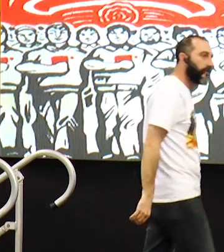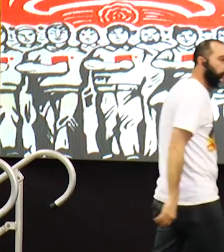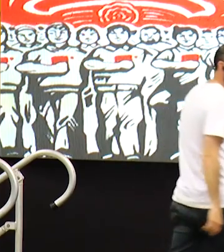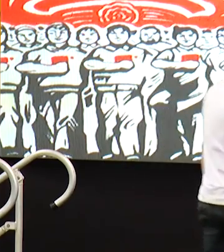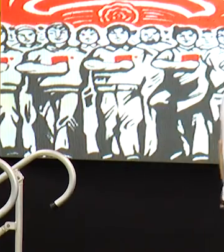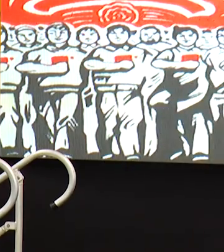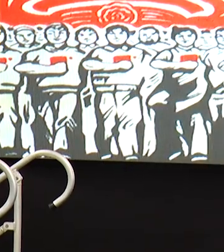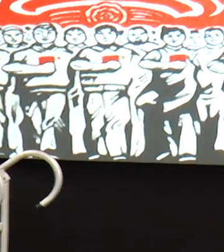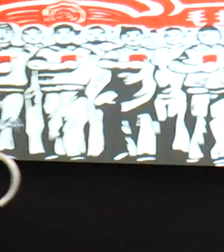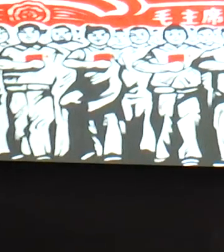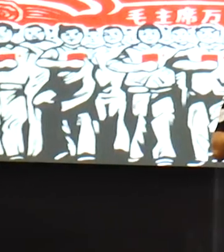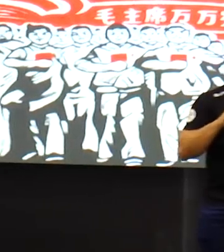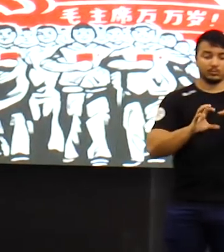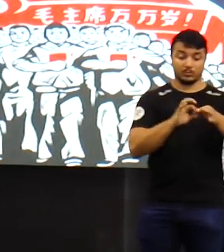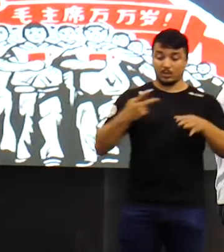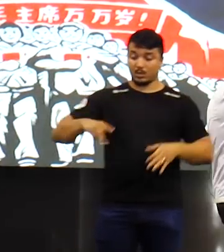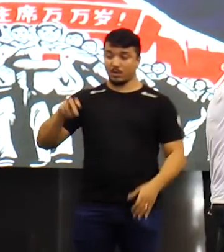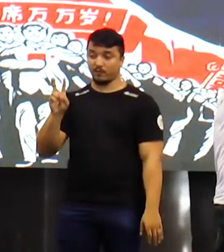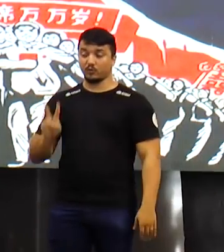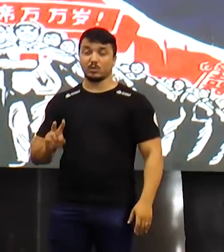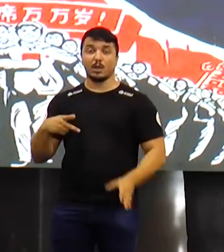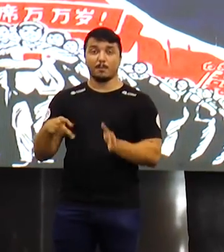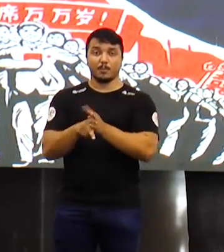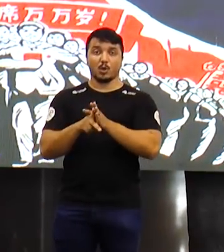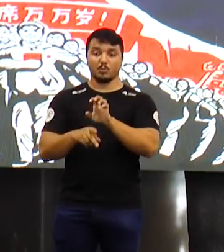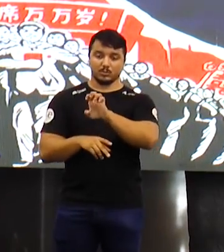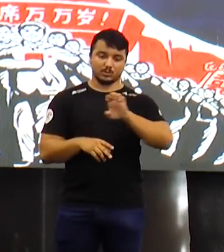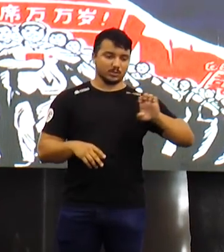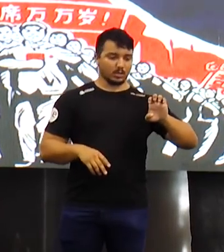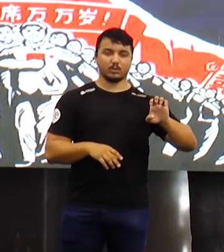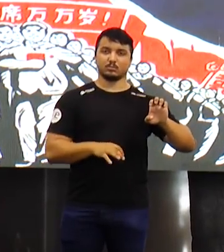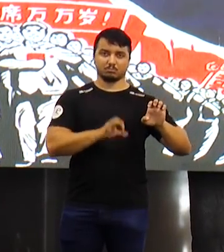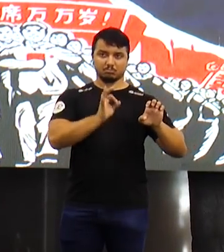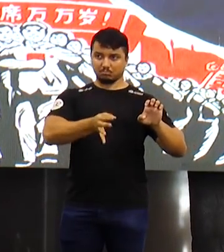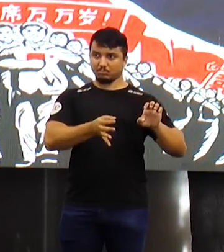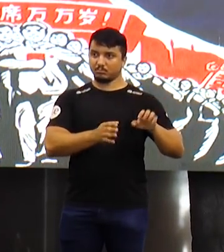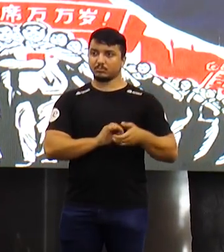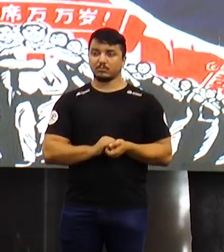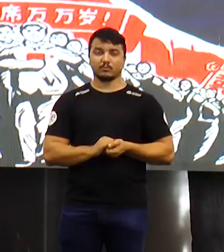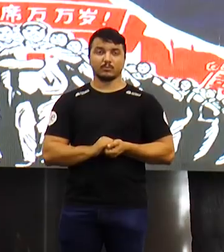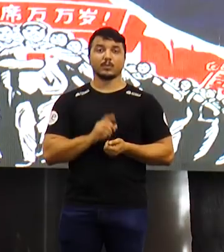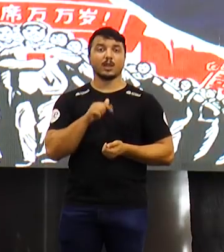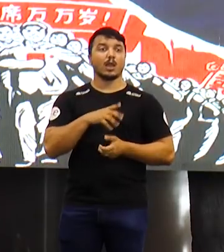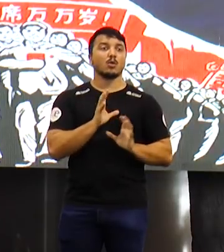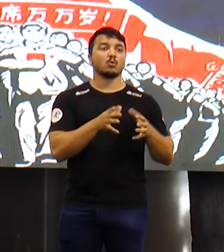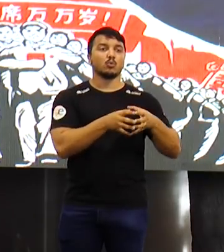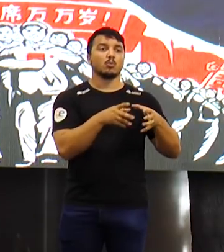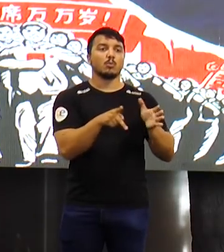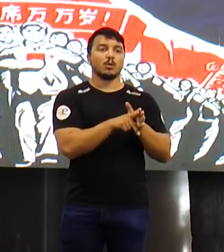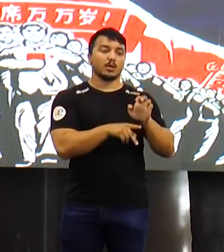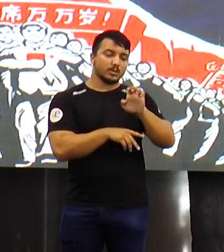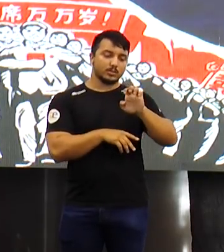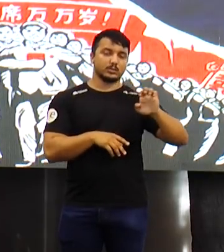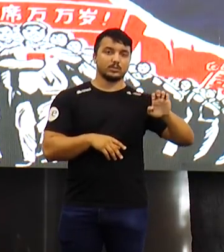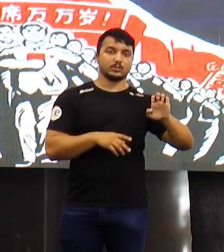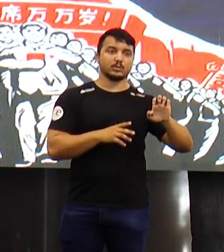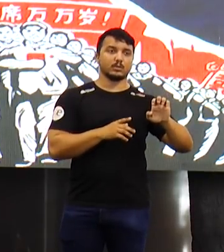hoje? A Venezuela é de esquerda, sim ou não? Eles chamam de